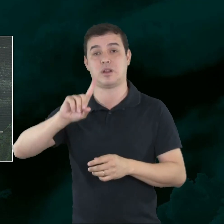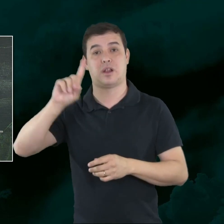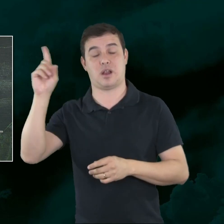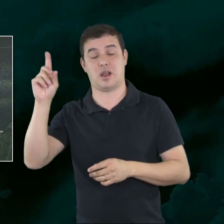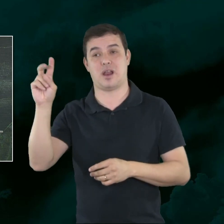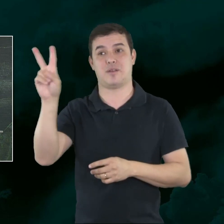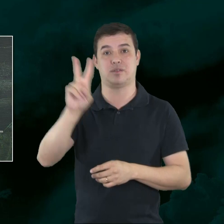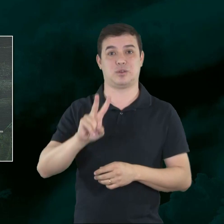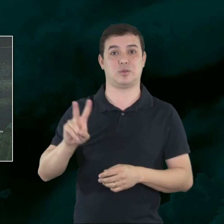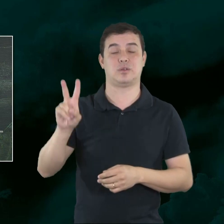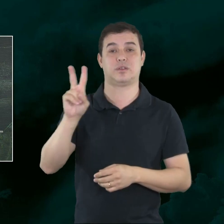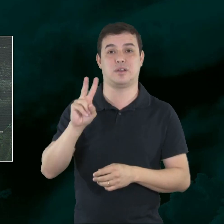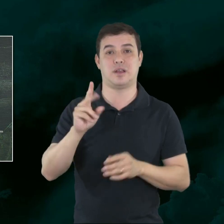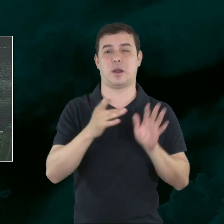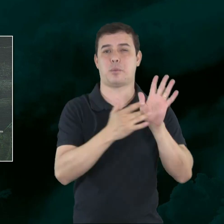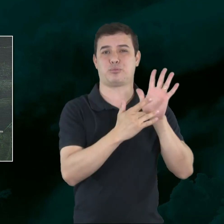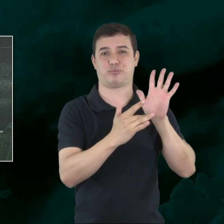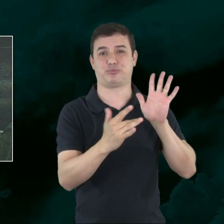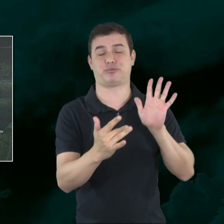também missões no exterior,